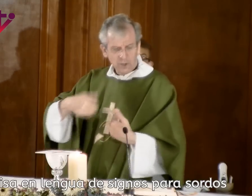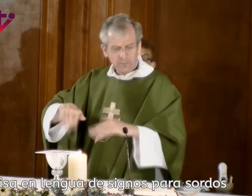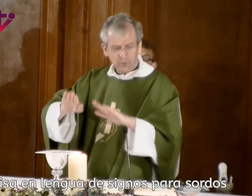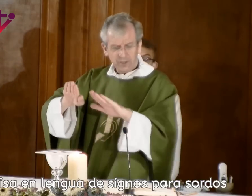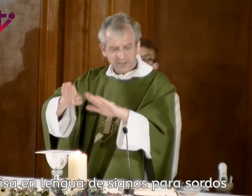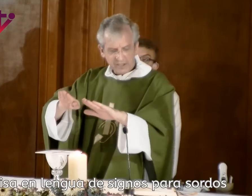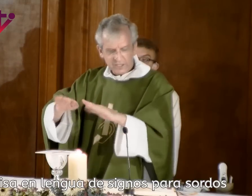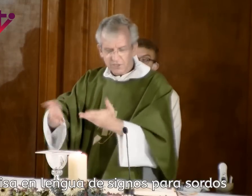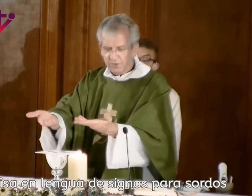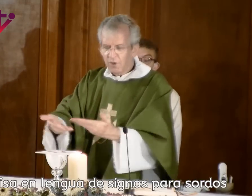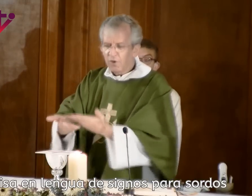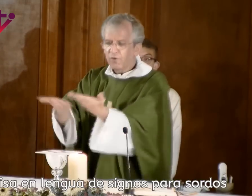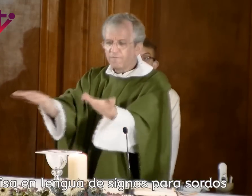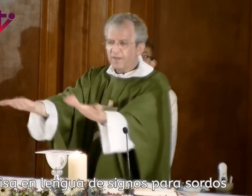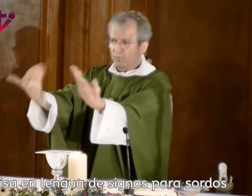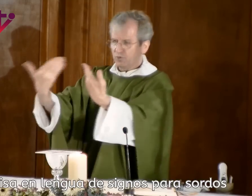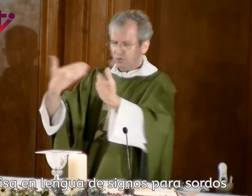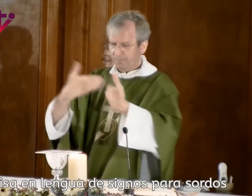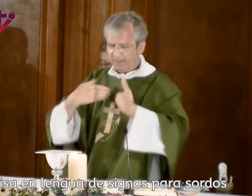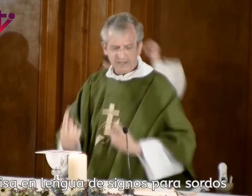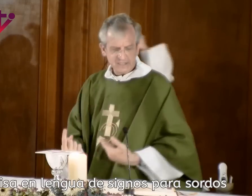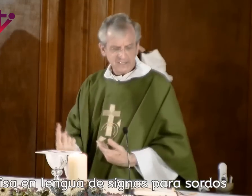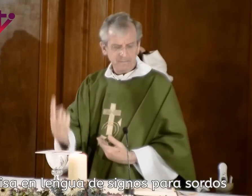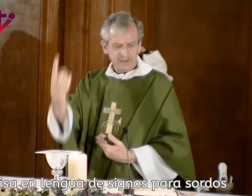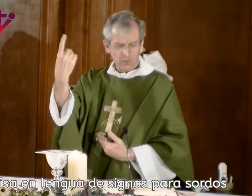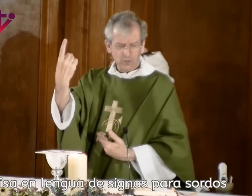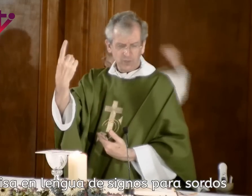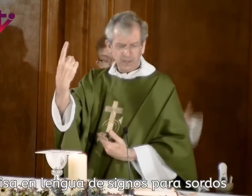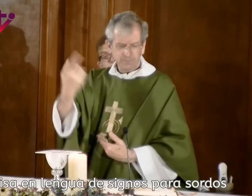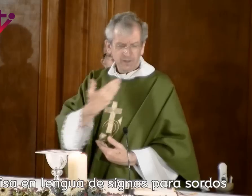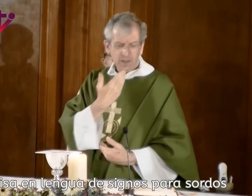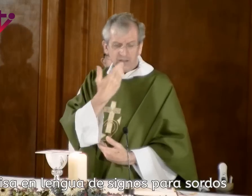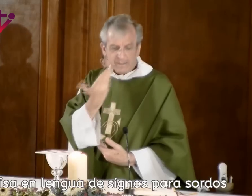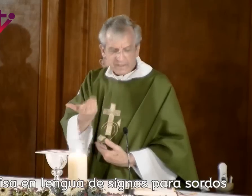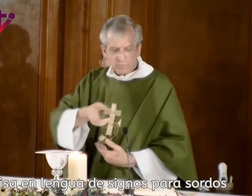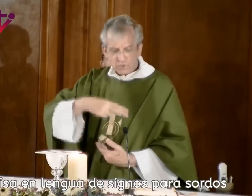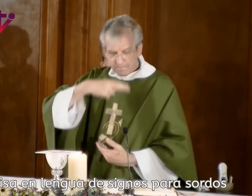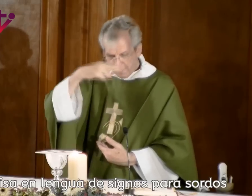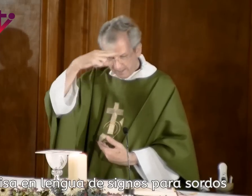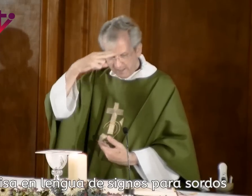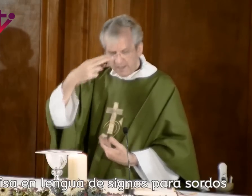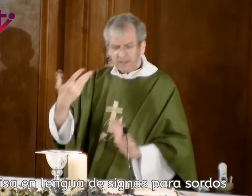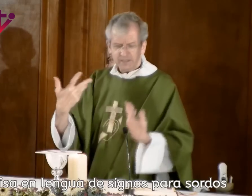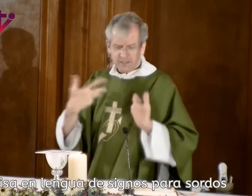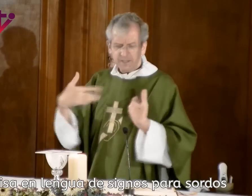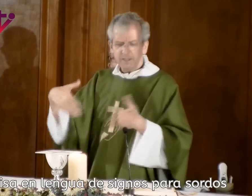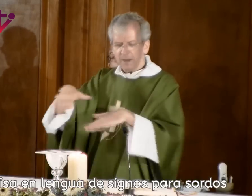por cuya intercesión confiamos obtener siempre tu ayuda. Te pedimos, Padre, que esta víctima